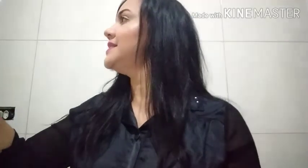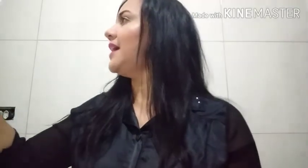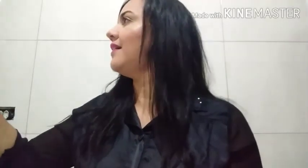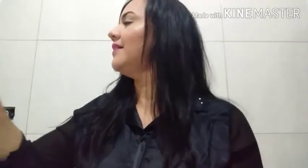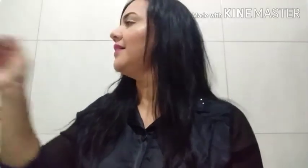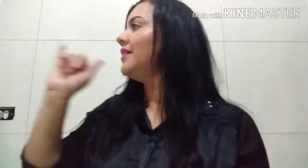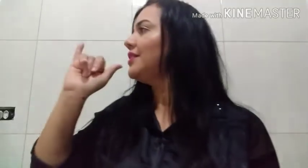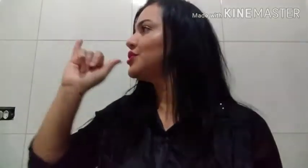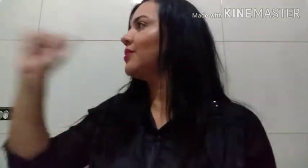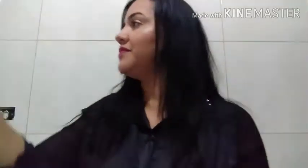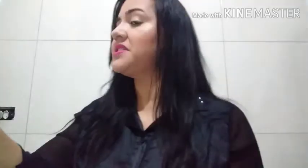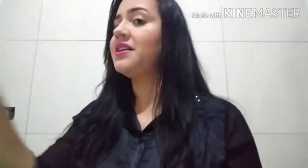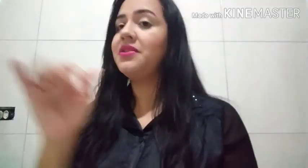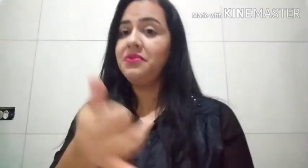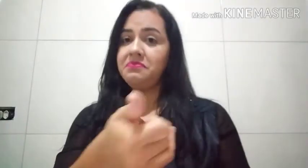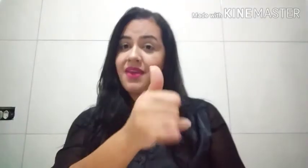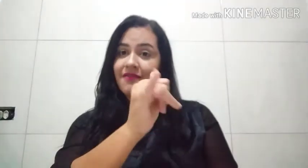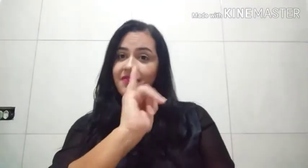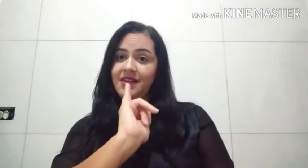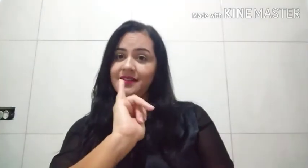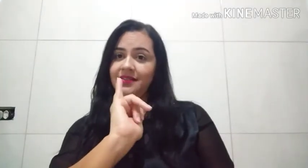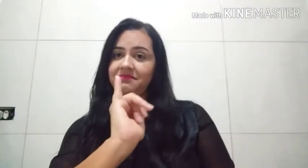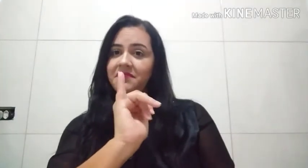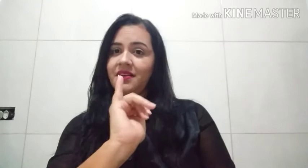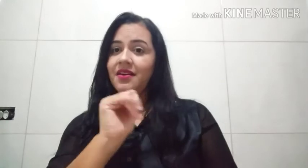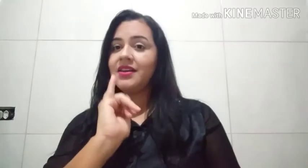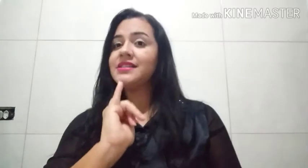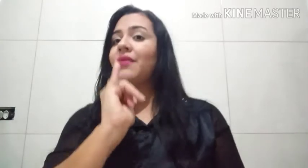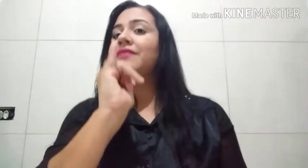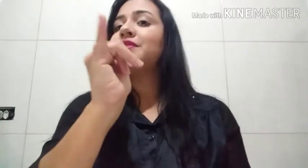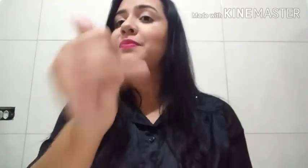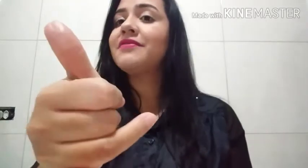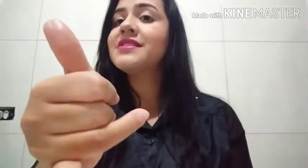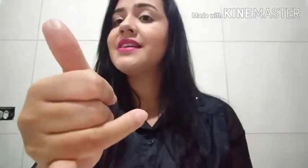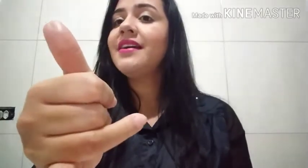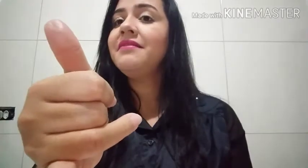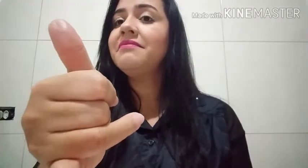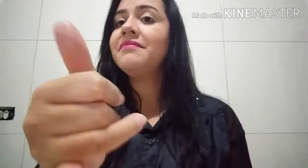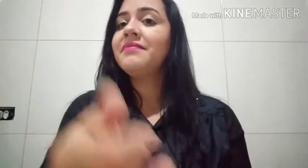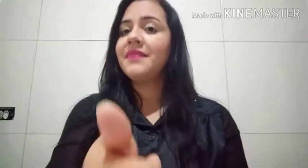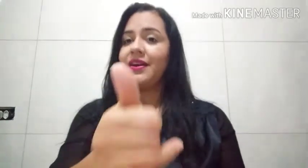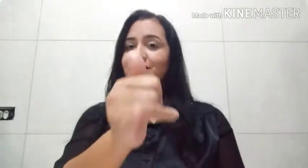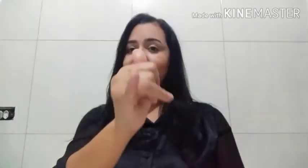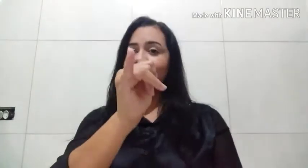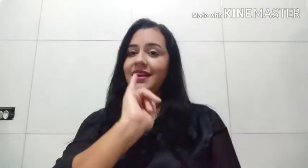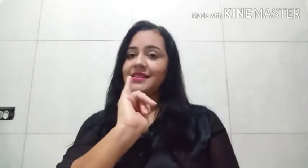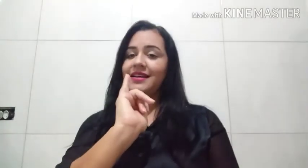Avisar. Estou avisando, me avisa. Se eu aviso para você, aí é onde entra a direção,